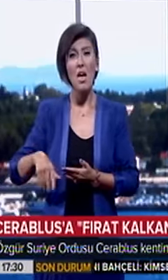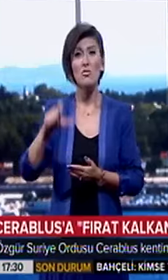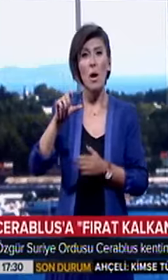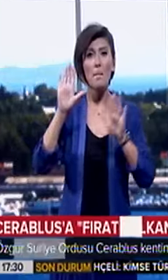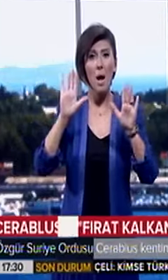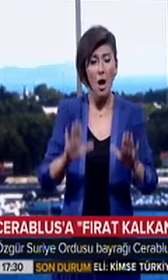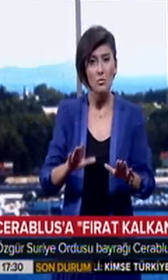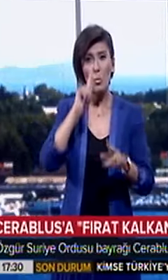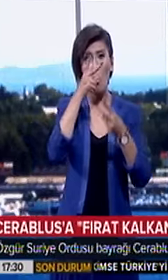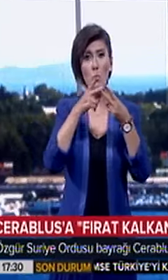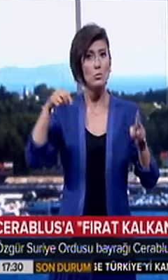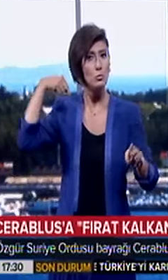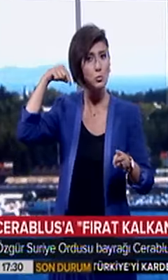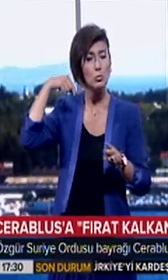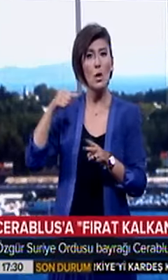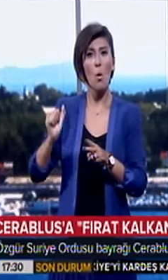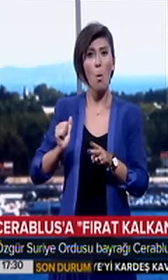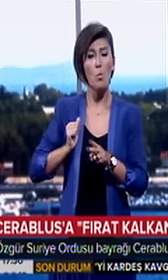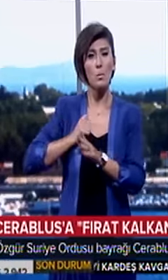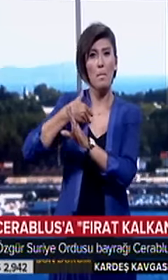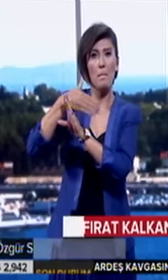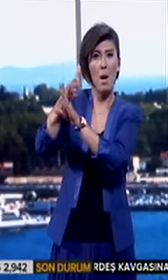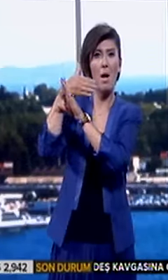bayrağı dalgalanıyor.